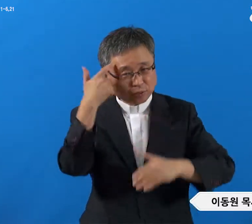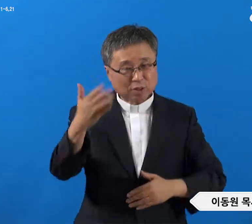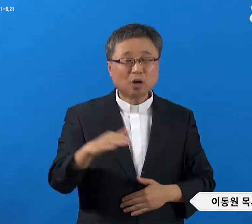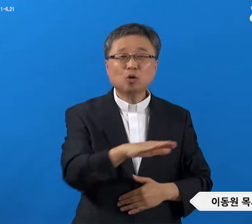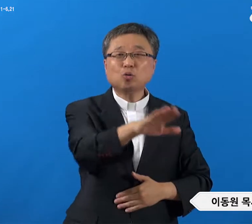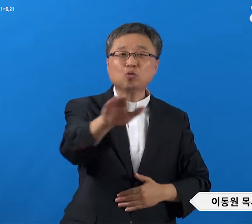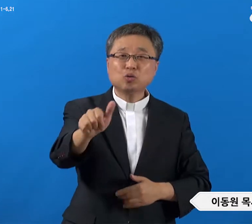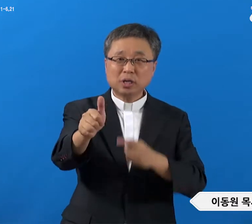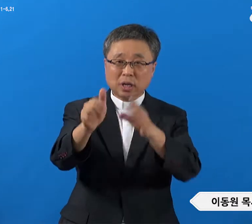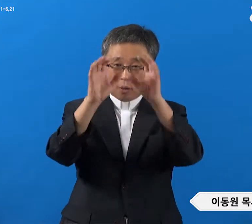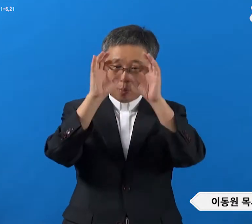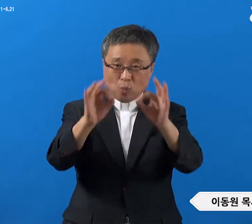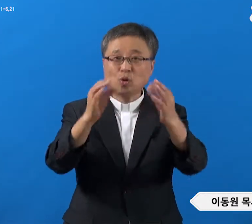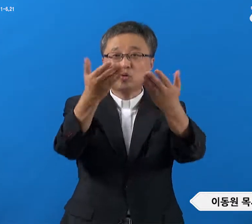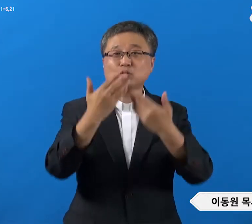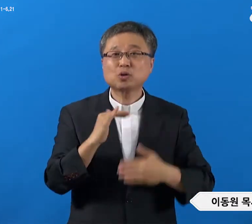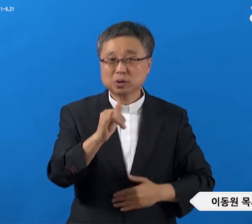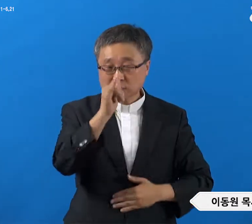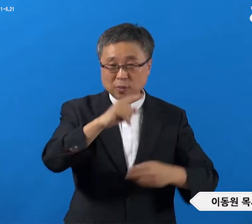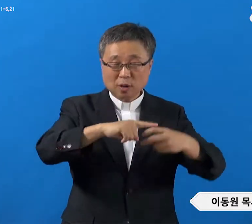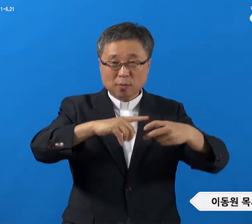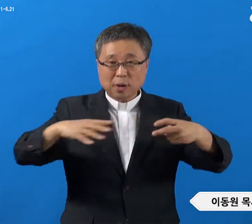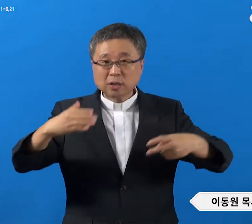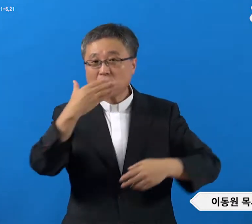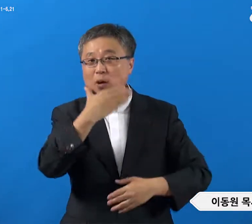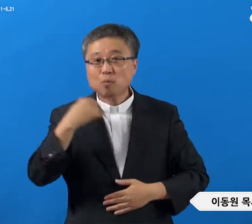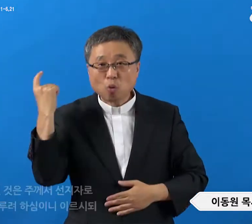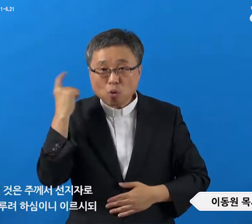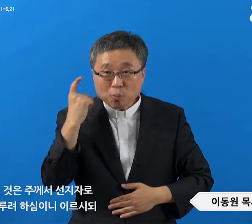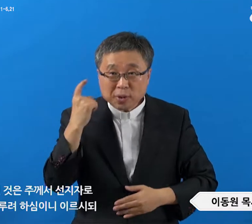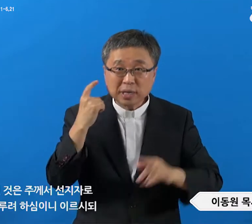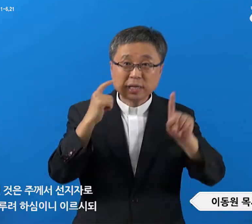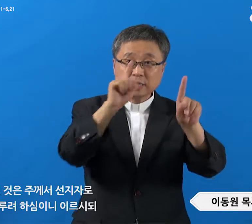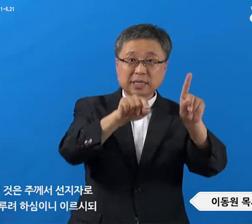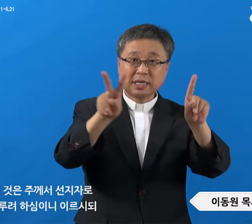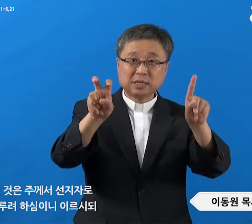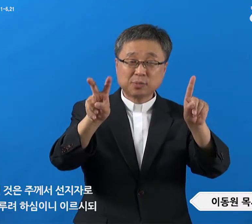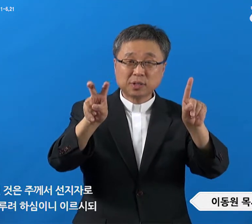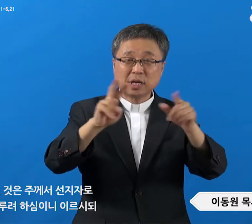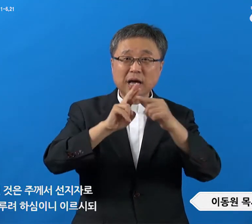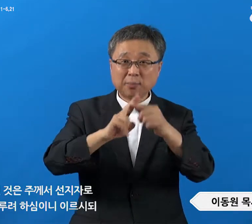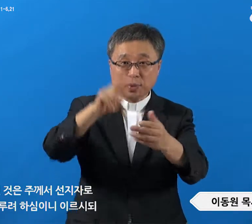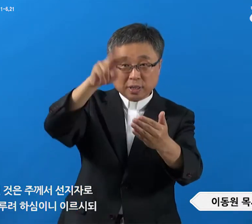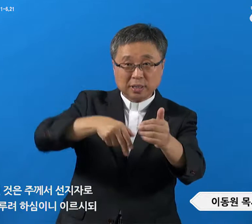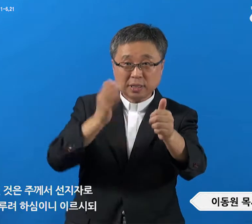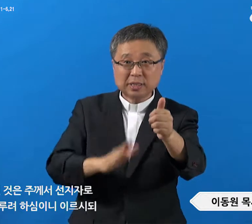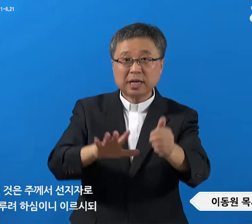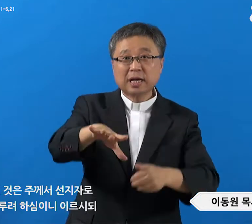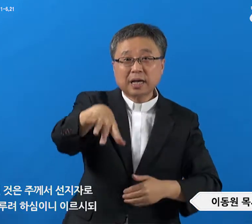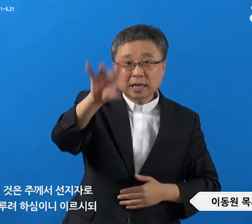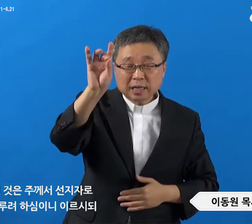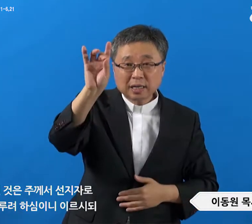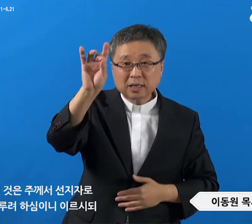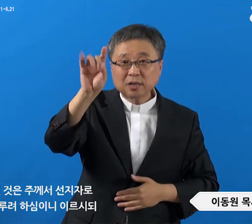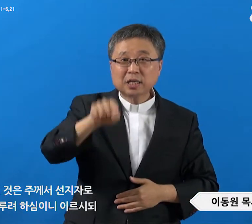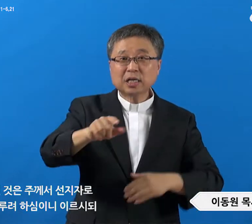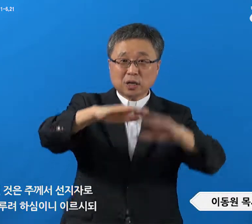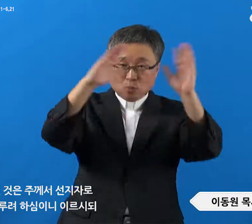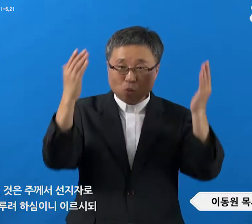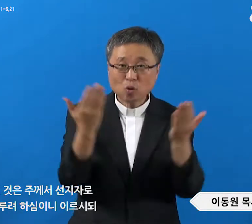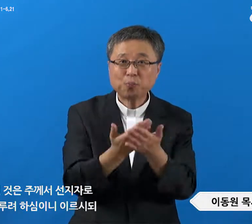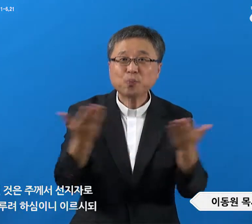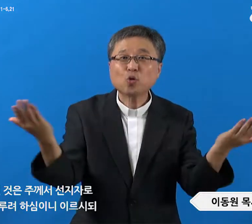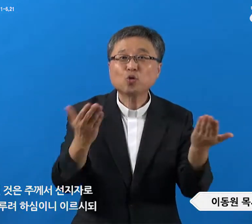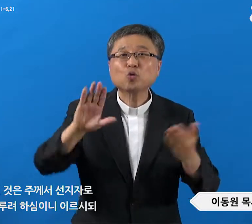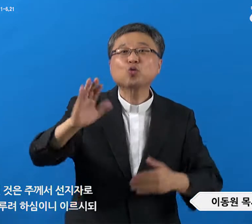우리에게 보여주고 있는 것입니다. 자, 마태복음 1장 22절을 함께 같이 읽겠습니다. 1장 22절 시작. 이 모든 일이